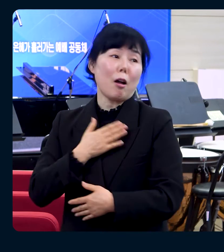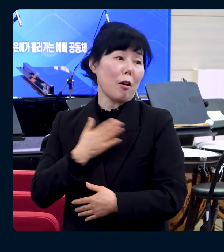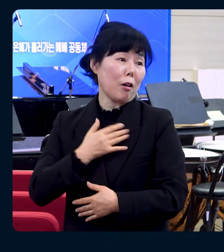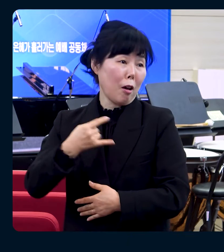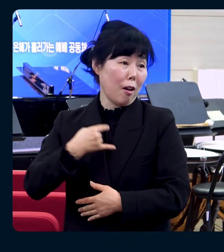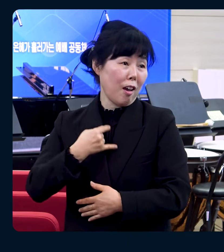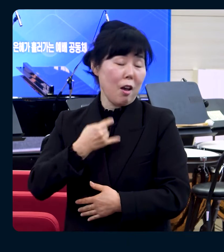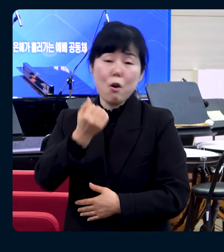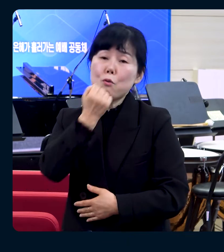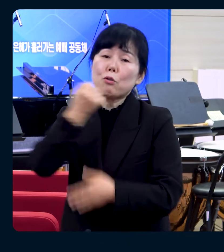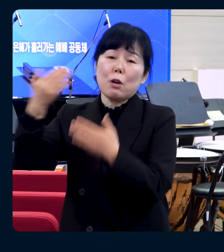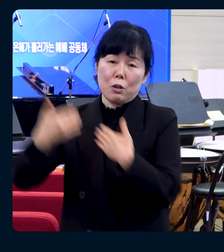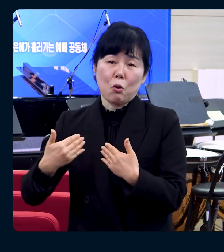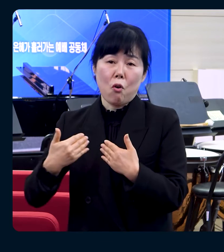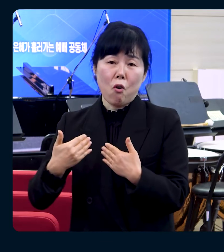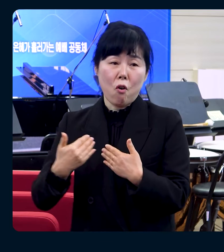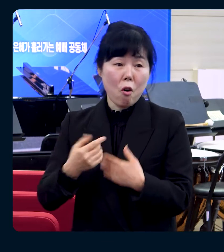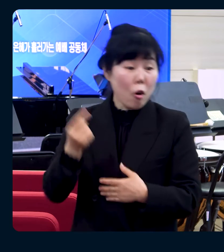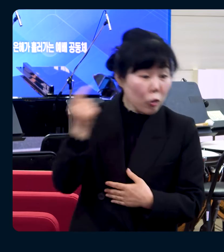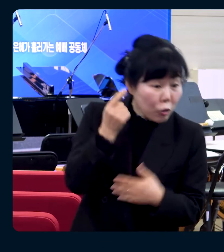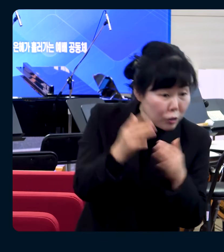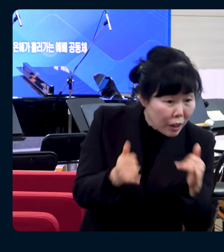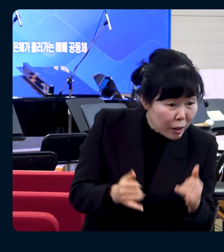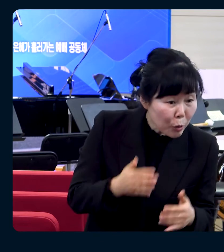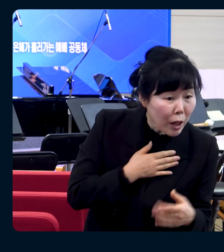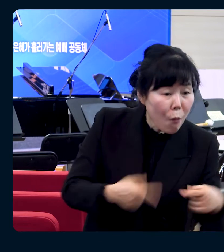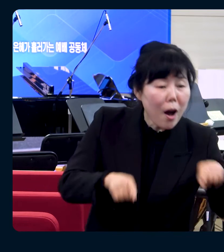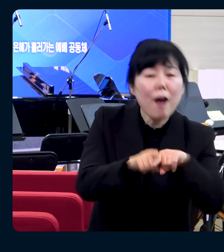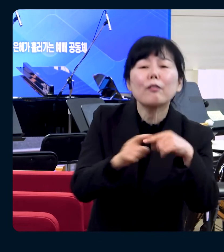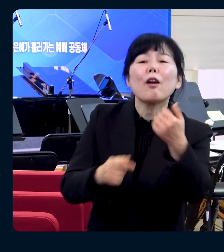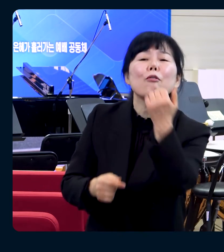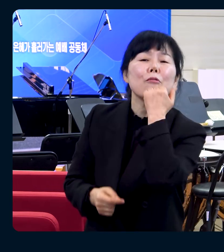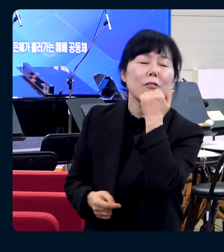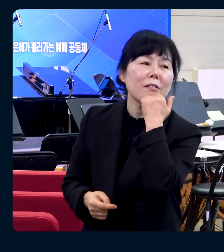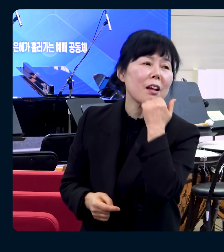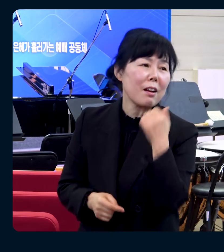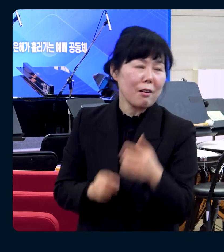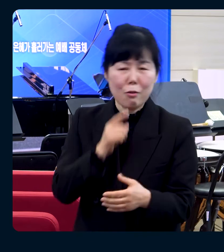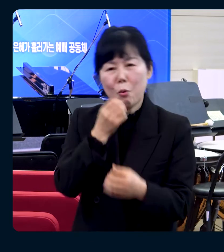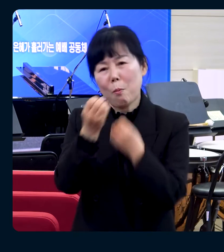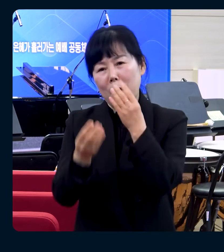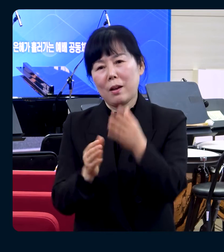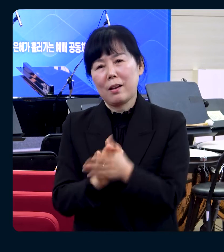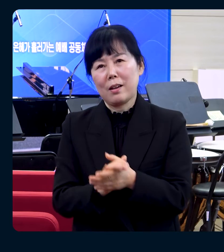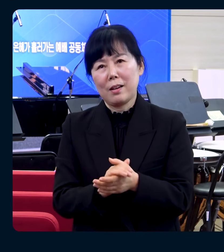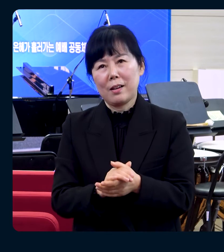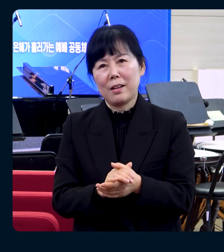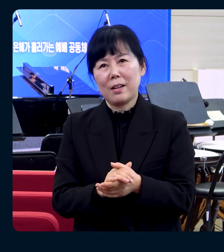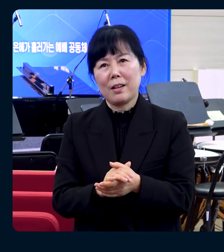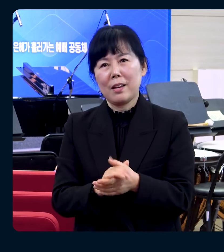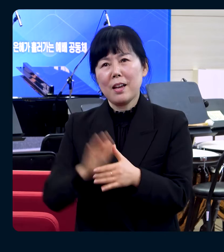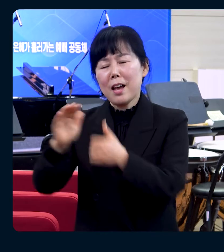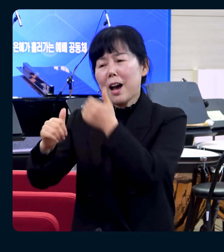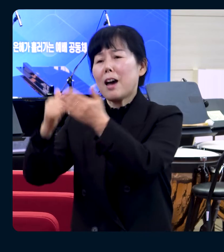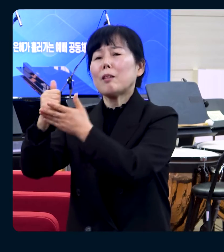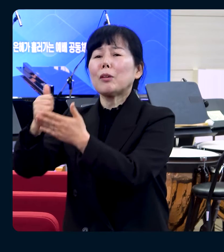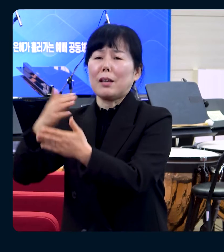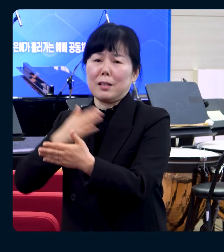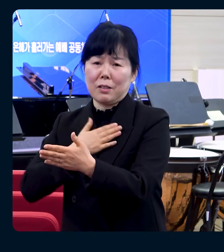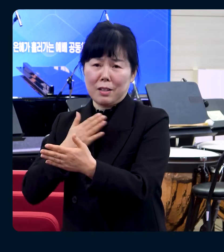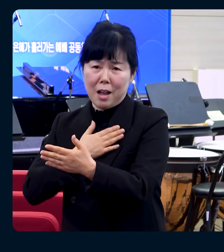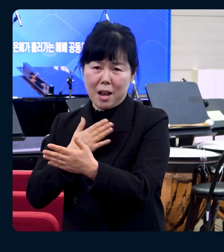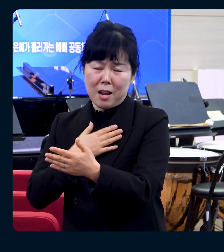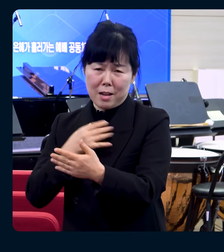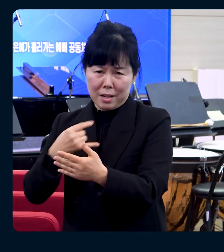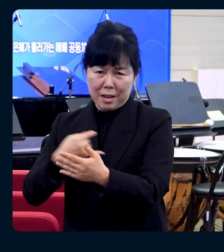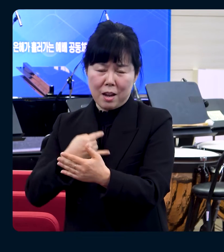하나님 나를 웃게 하시니 듣는 자가 다 나와 함께 웃으리로다. 네, 정말 왜 그렇게 행복하냐면요,